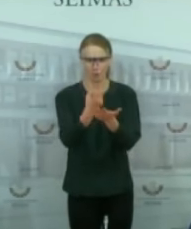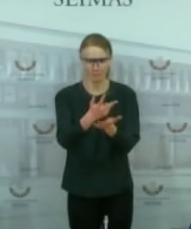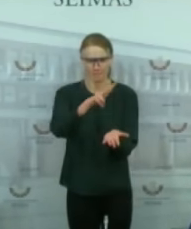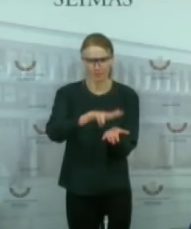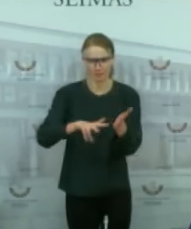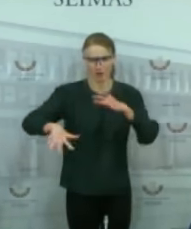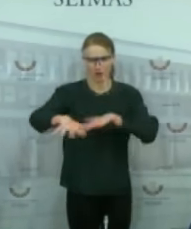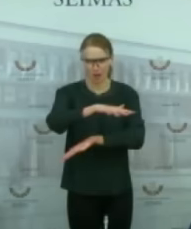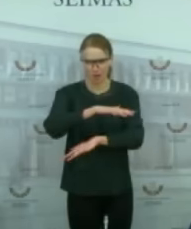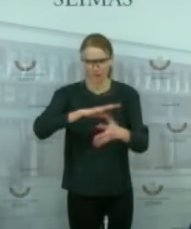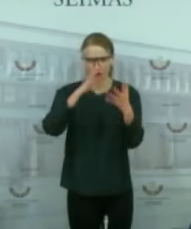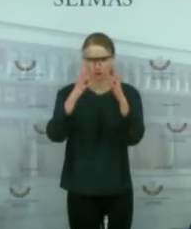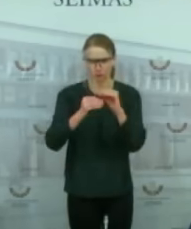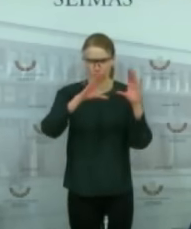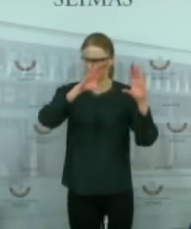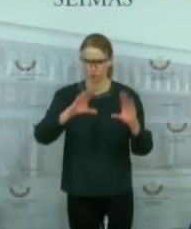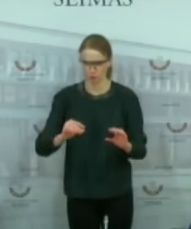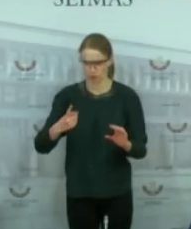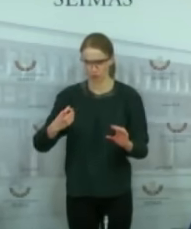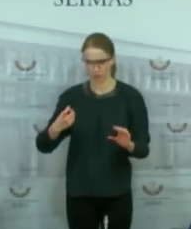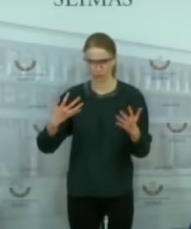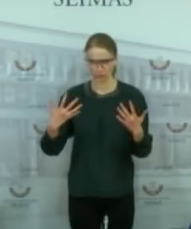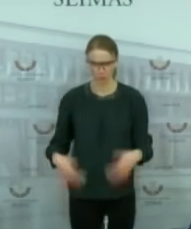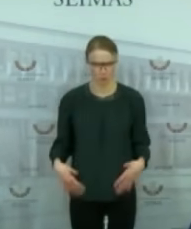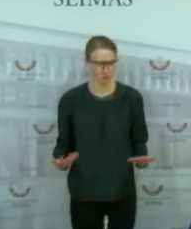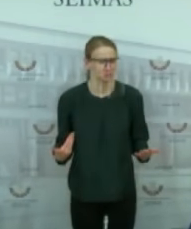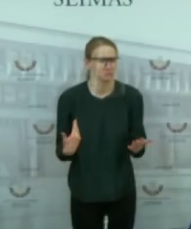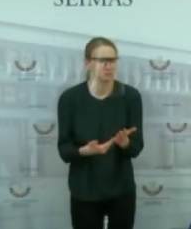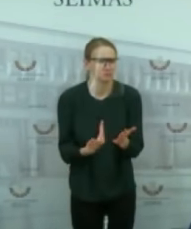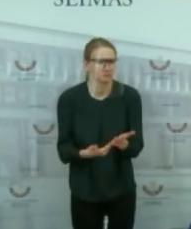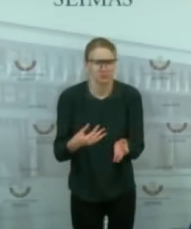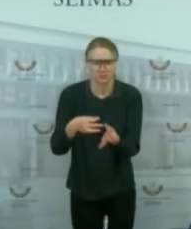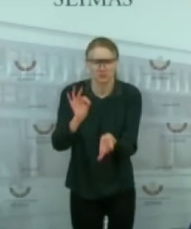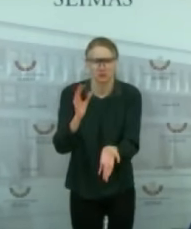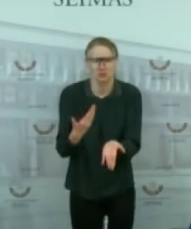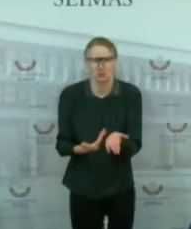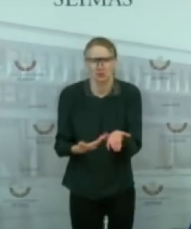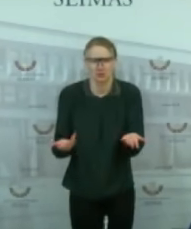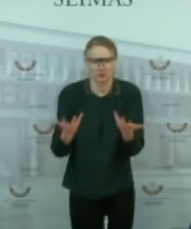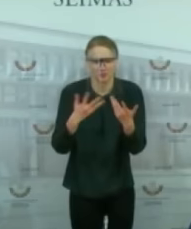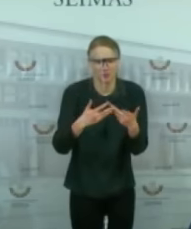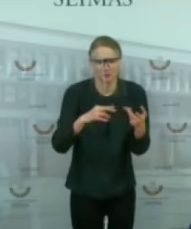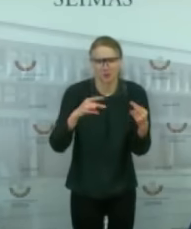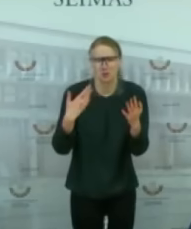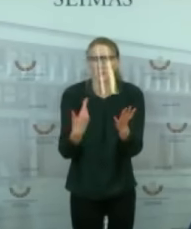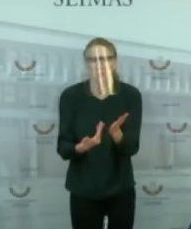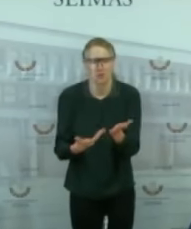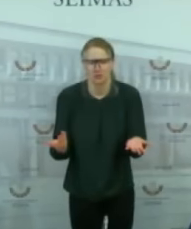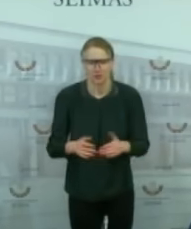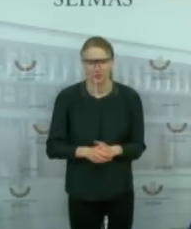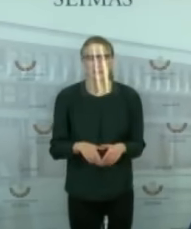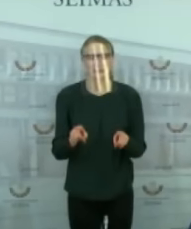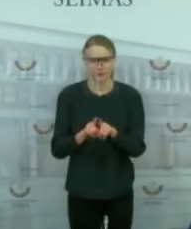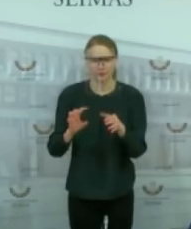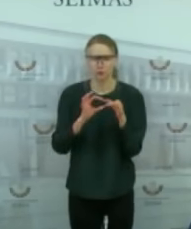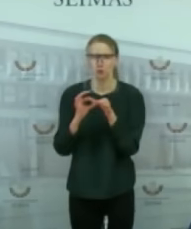ligos atvejų skaičius sumažėjo daugiau nei 100. Patikslinkite, kas konkrečiai pasikeitė skaičiavime. Su tuo susijusi klausimą